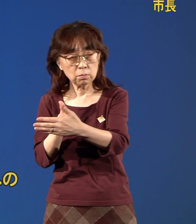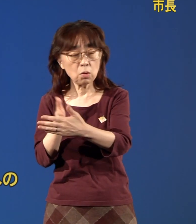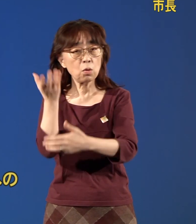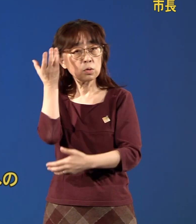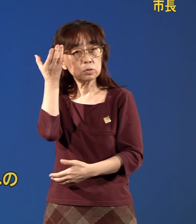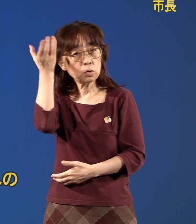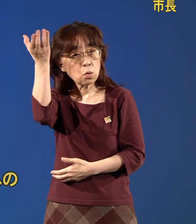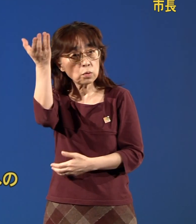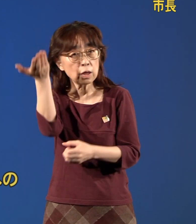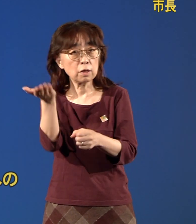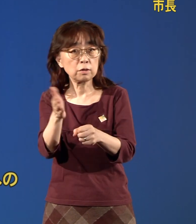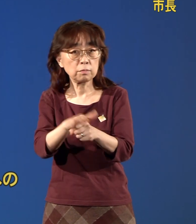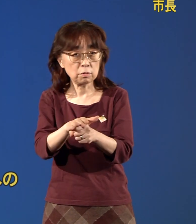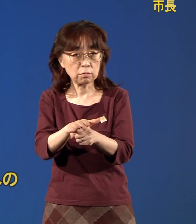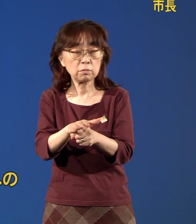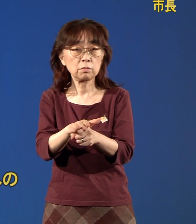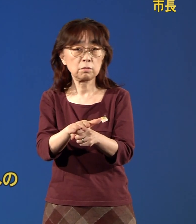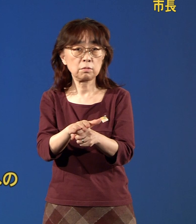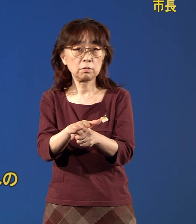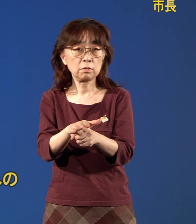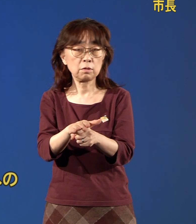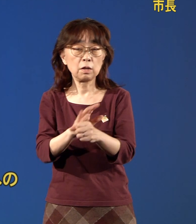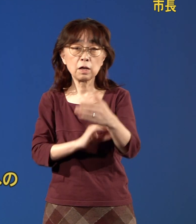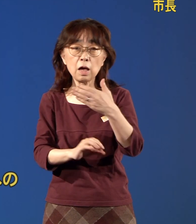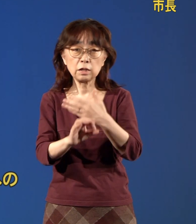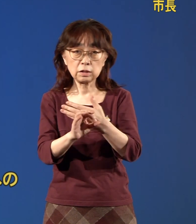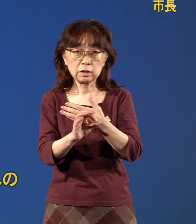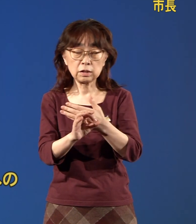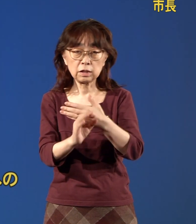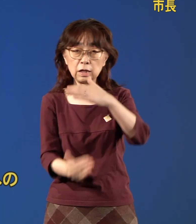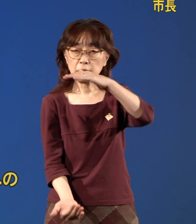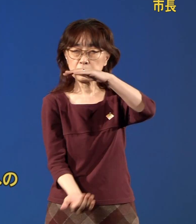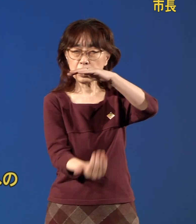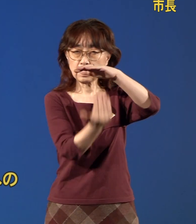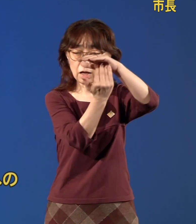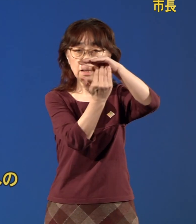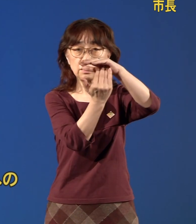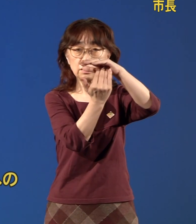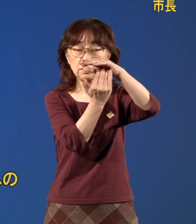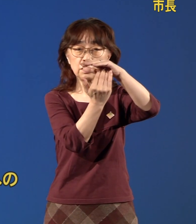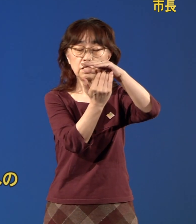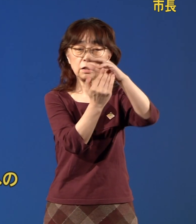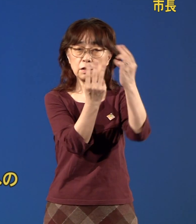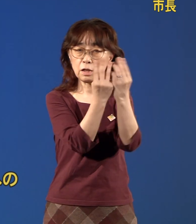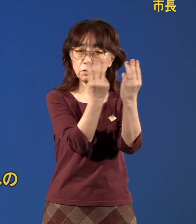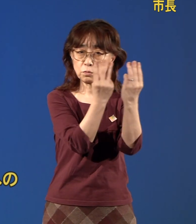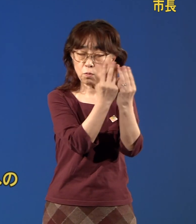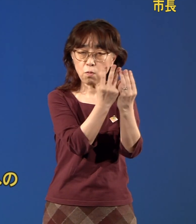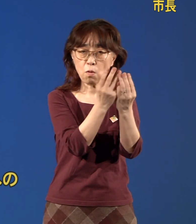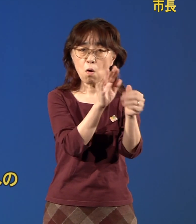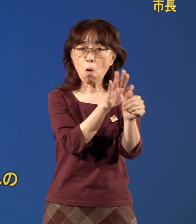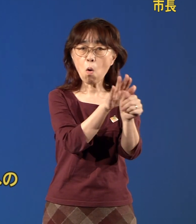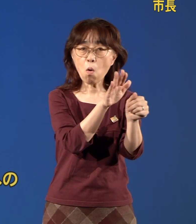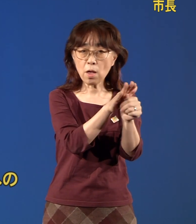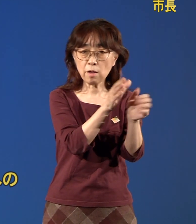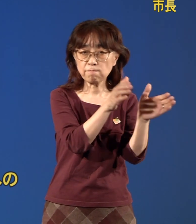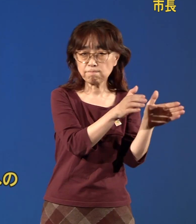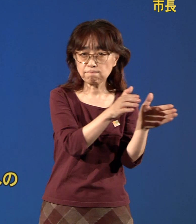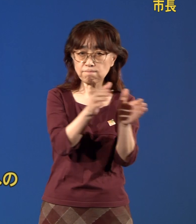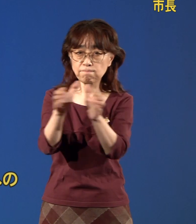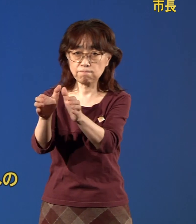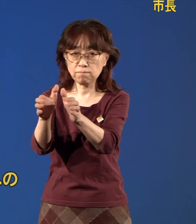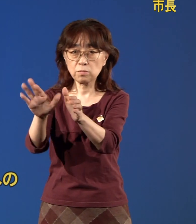ないということで、仮に最大値の応援体制を取ってもいろいろなことに支